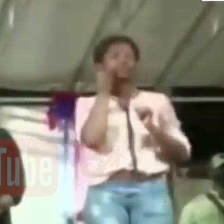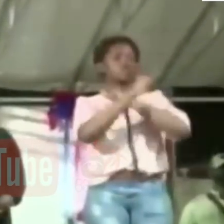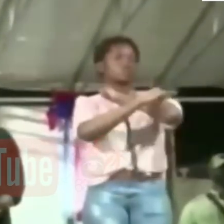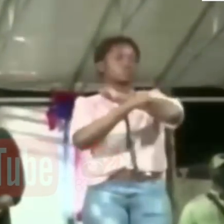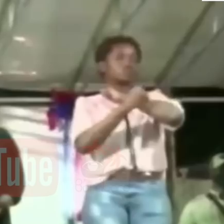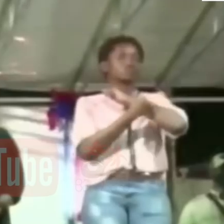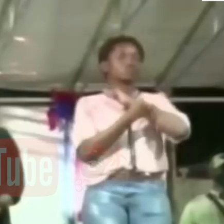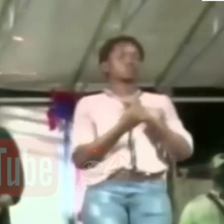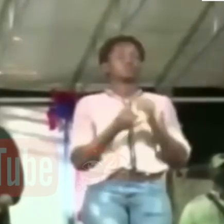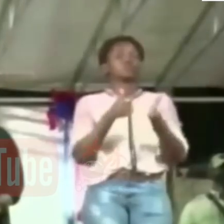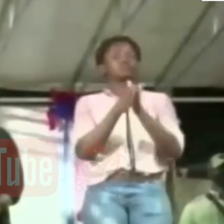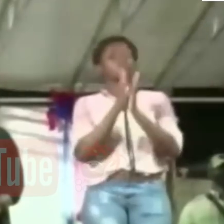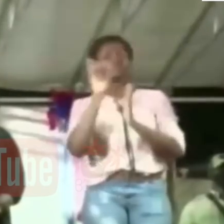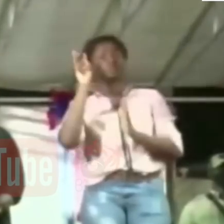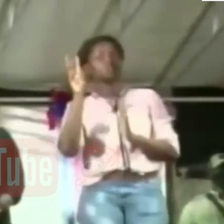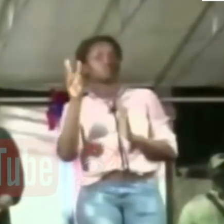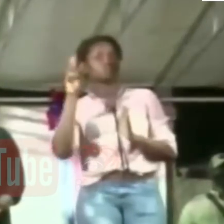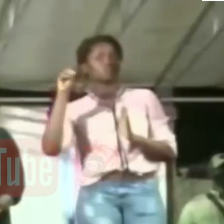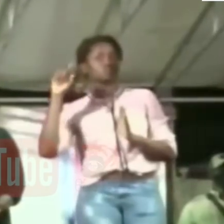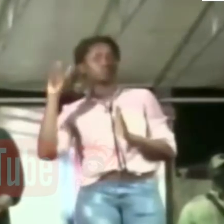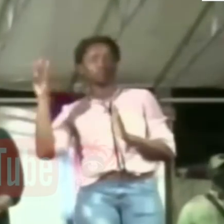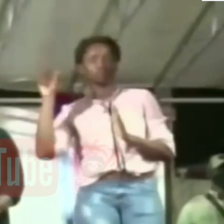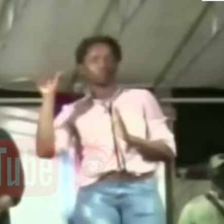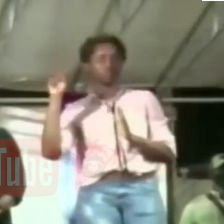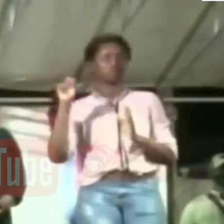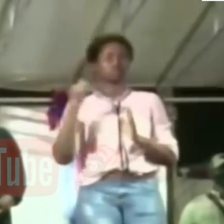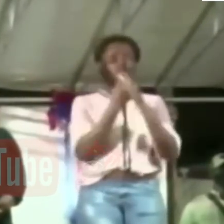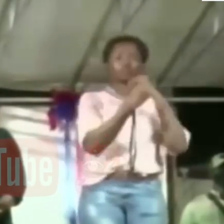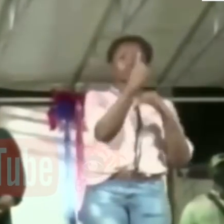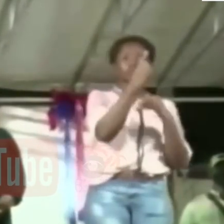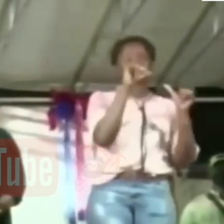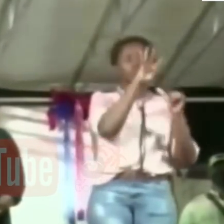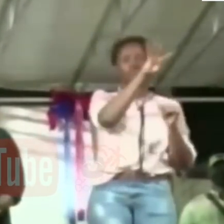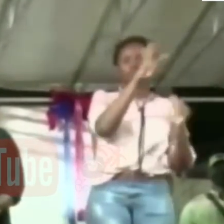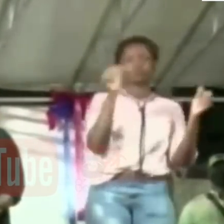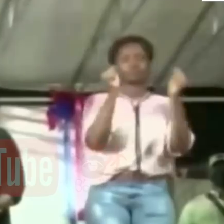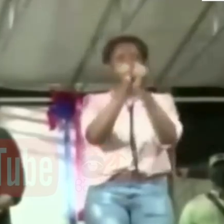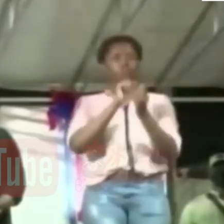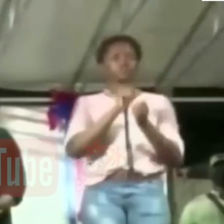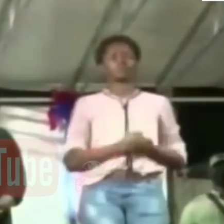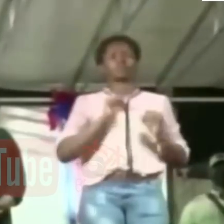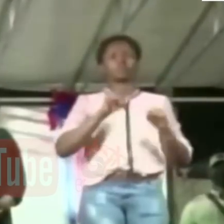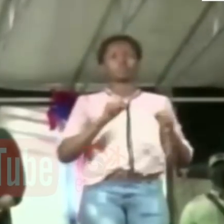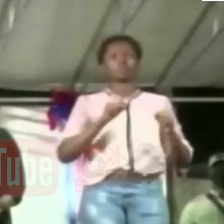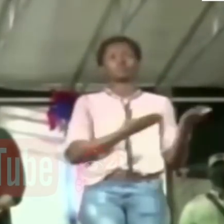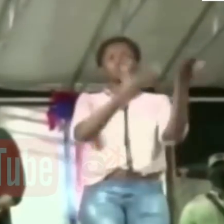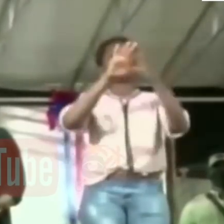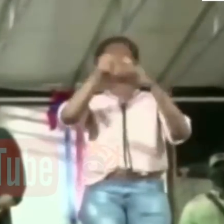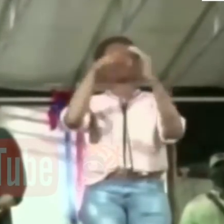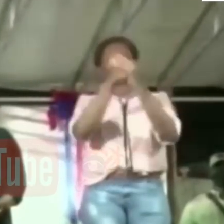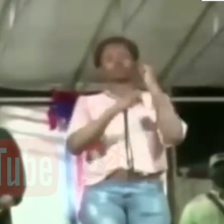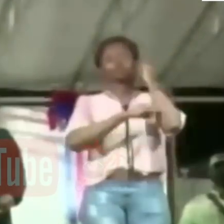Jérémy t'a demandé 6 MW au seul coup, c'est pour 4 moteurs avec transformateur, avec synchronisation, le travail tout